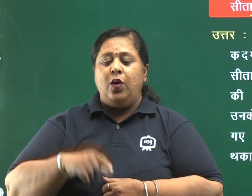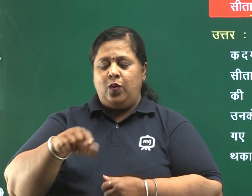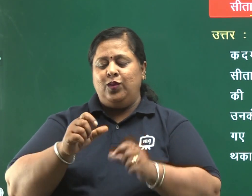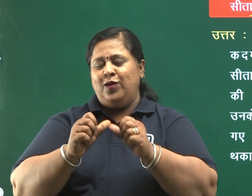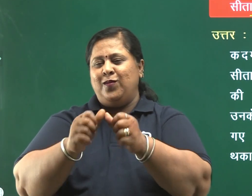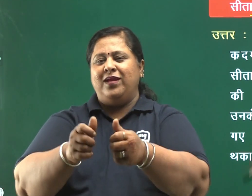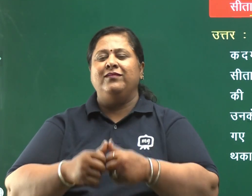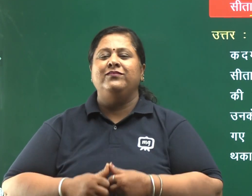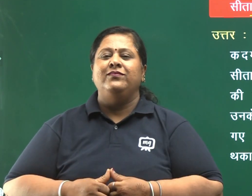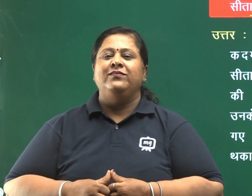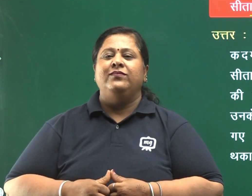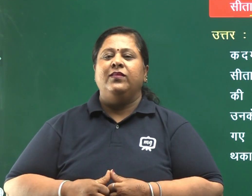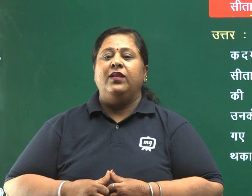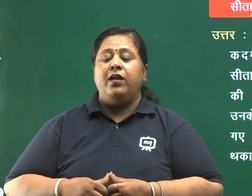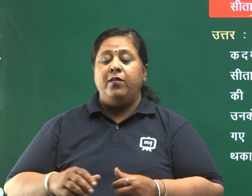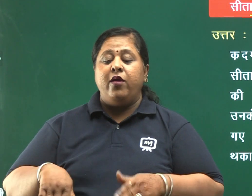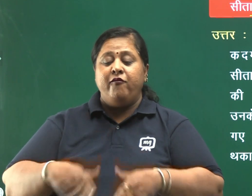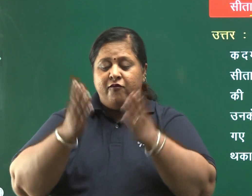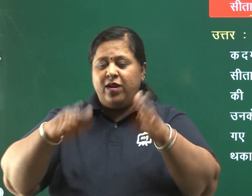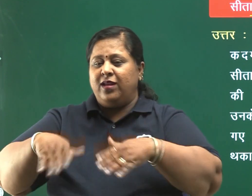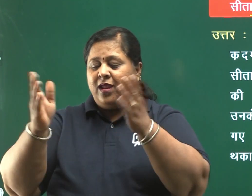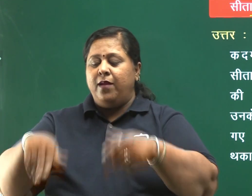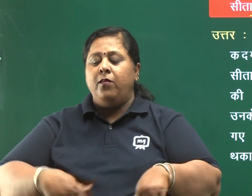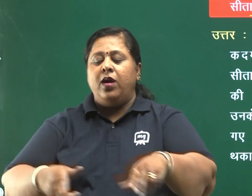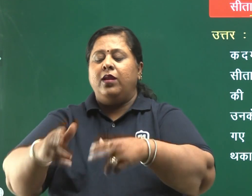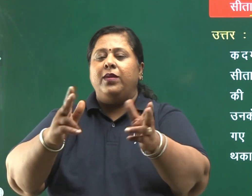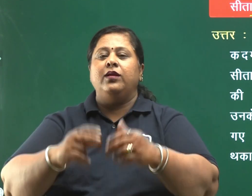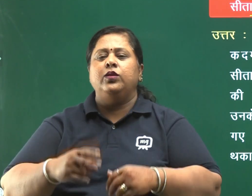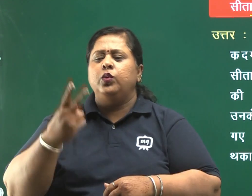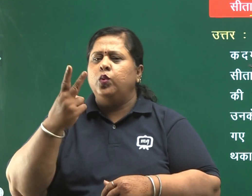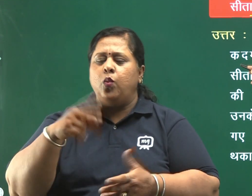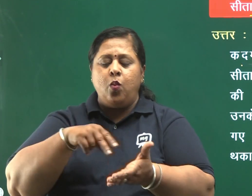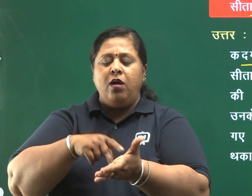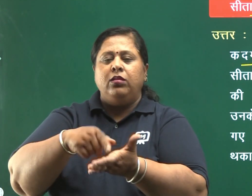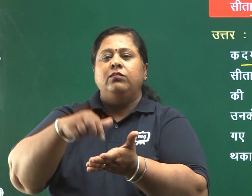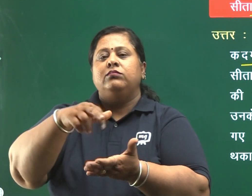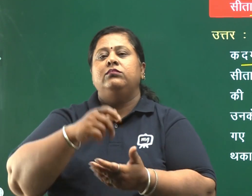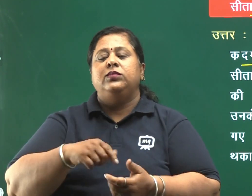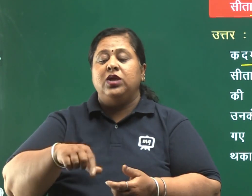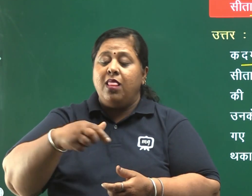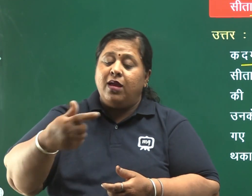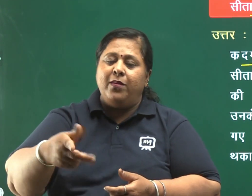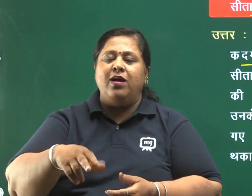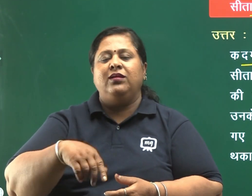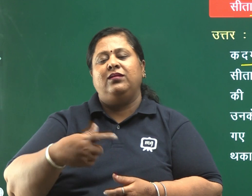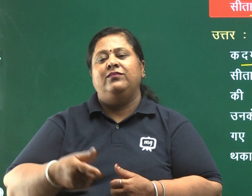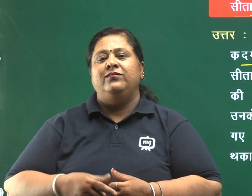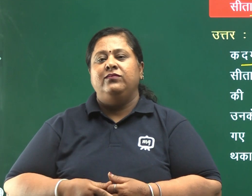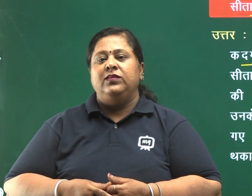उत्तर होगा, वन के मार्ग में दो कदम चलने के